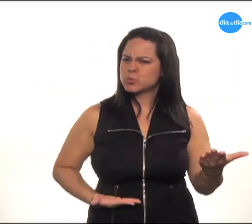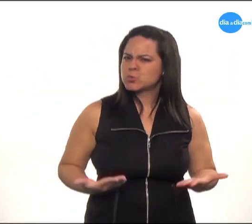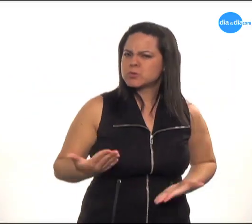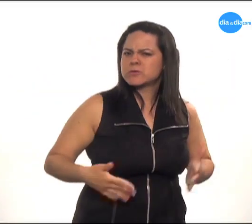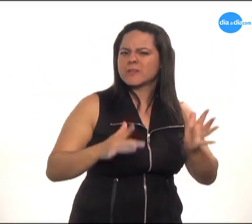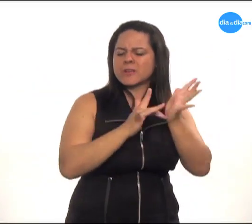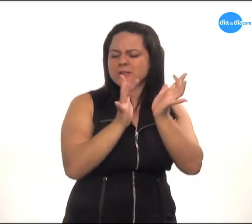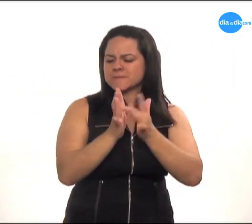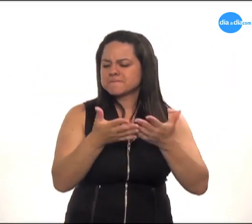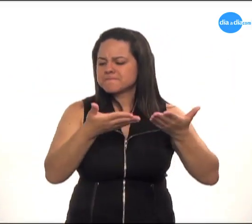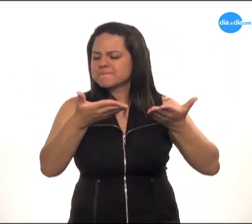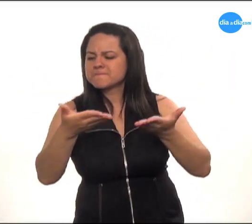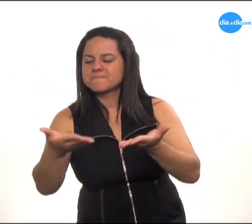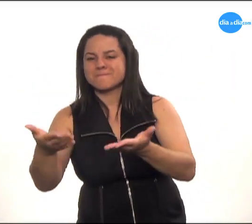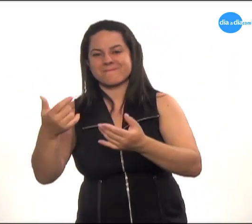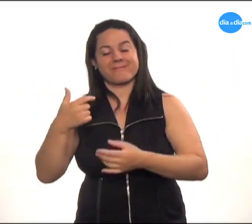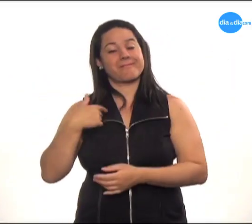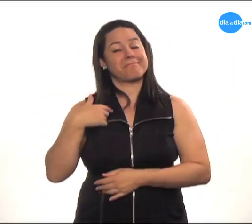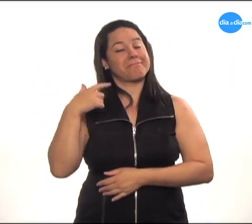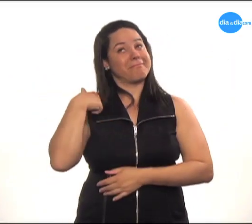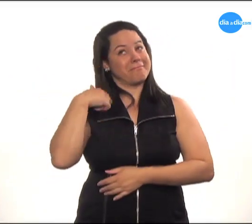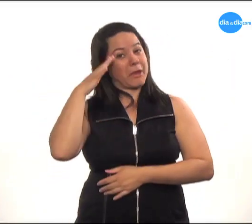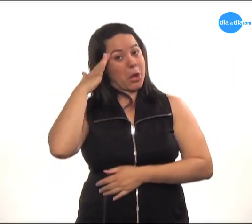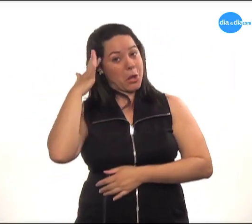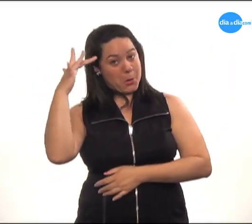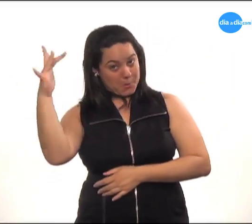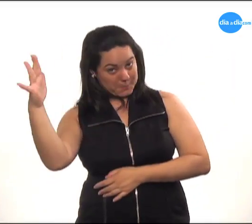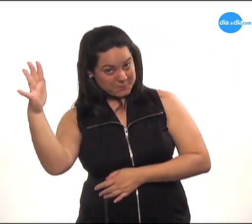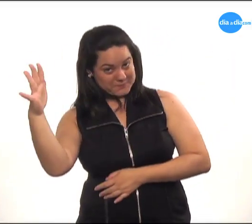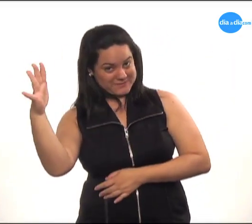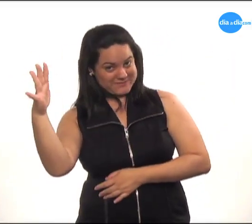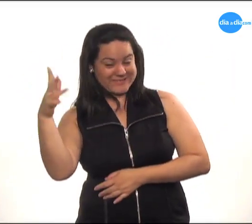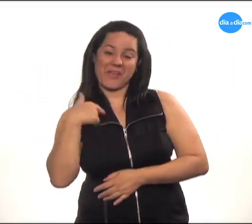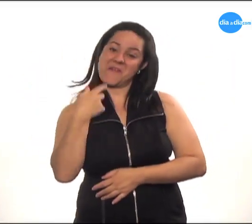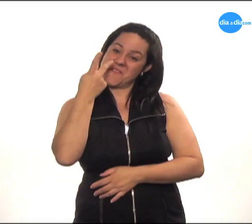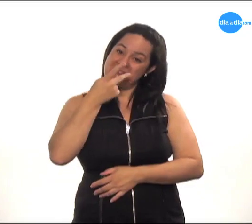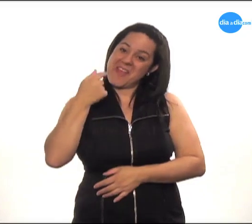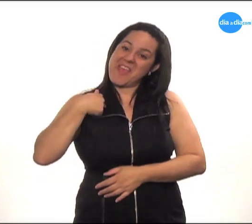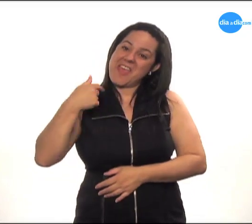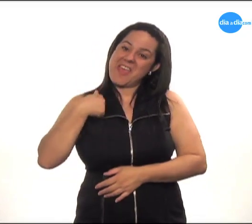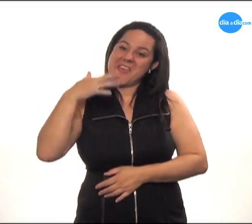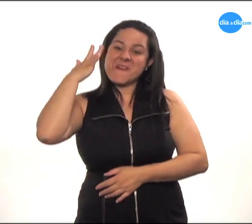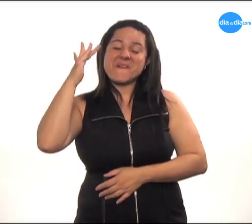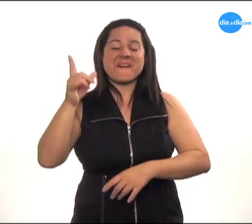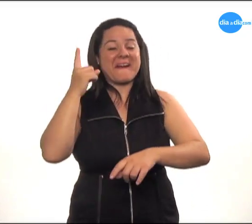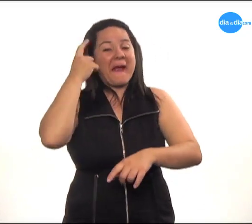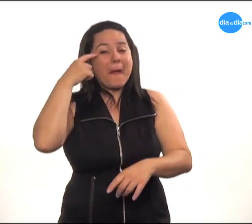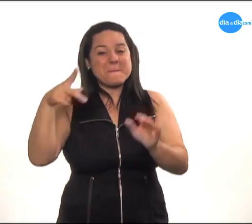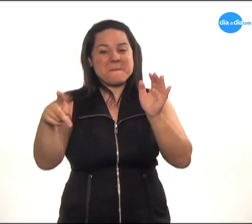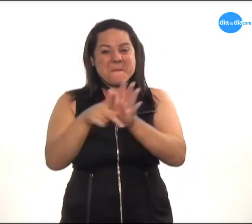para cá, e aquelas coisas todas. Essa é da minha cabeça. Tá? Eu falei que eu tenho cabeça de gordo, não